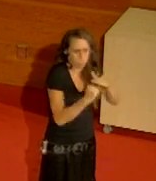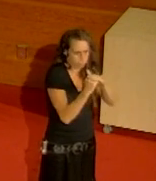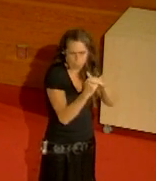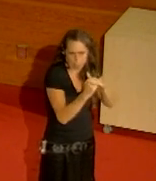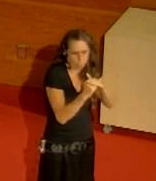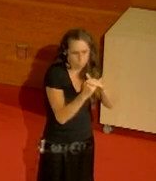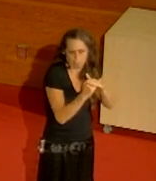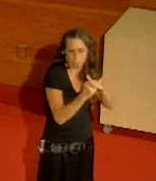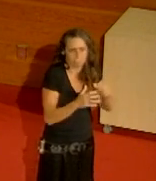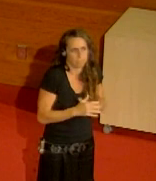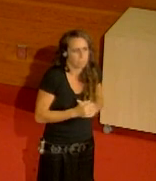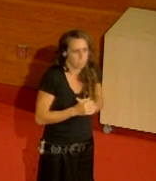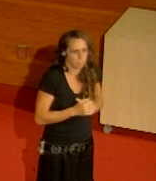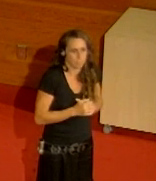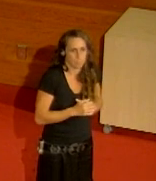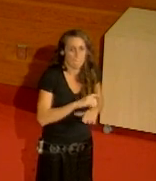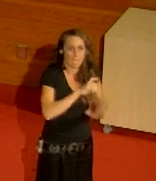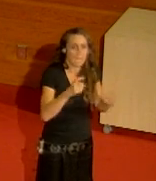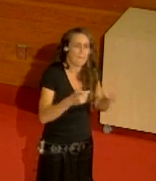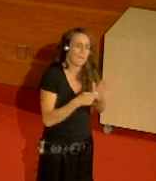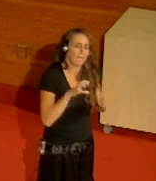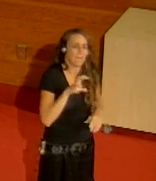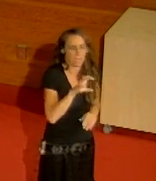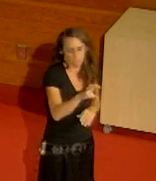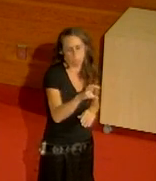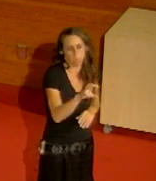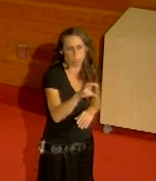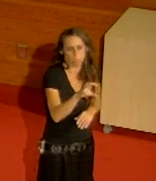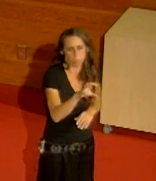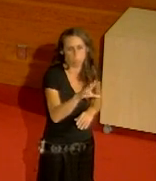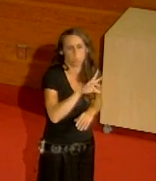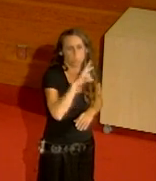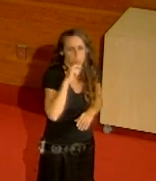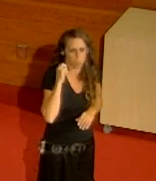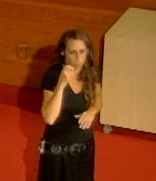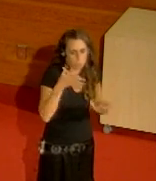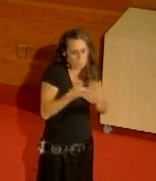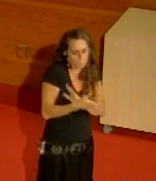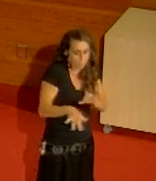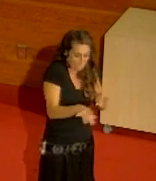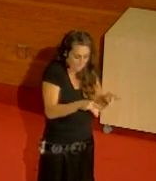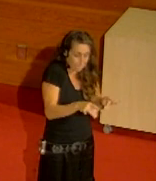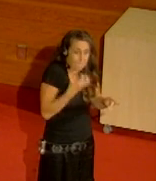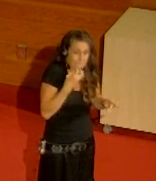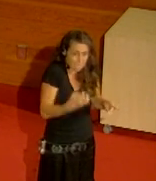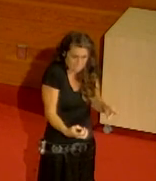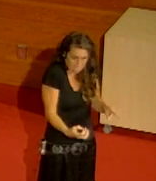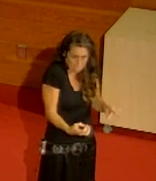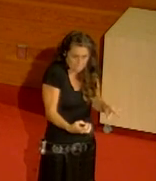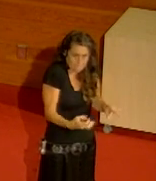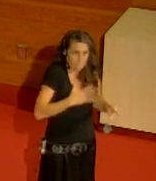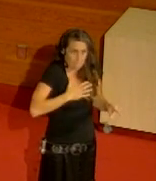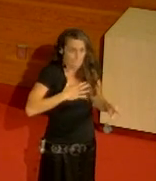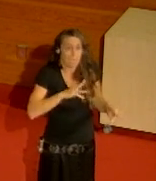democracia israelí es la ley del estado nación judío que declara la tierra de Israel como patria histórica del pueblo judío